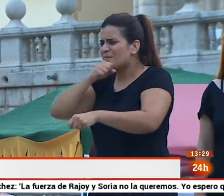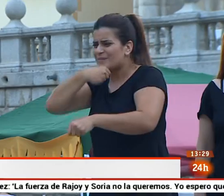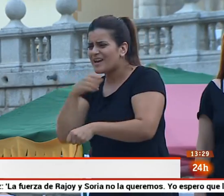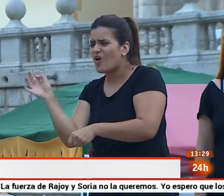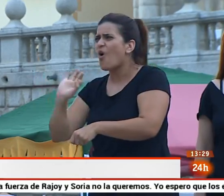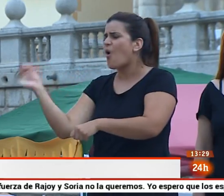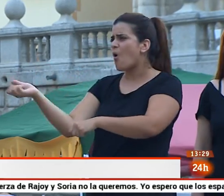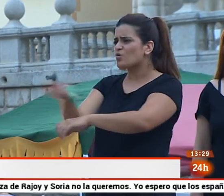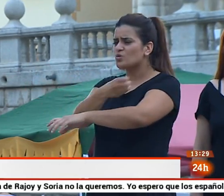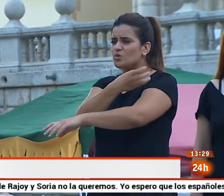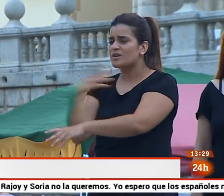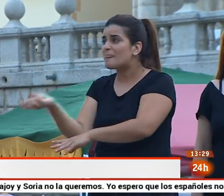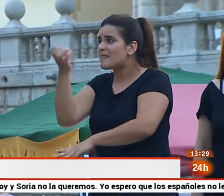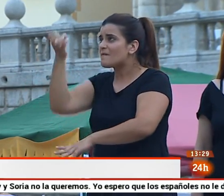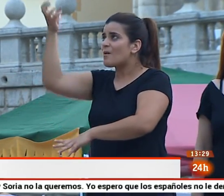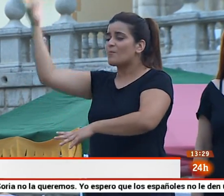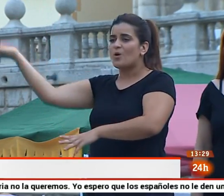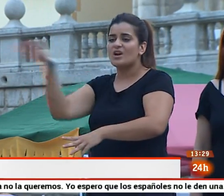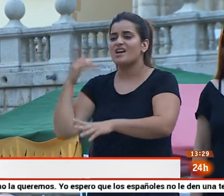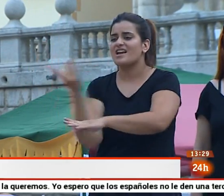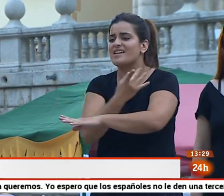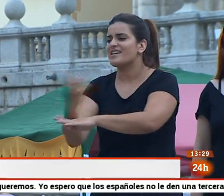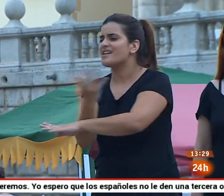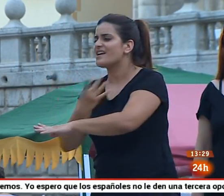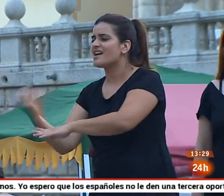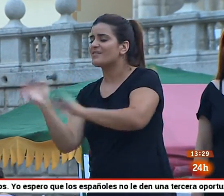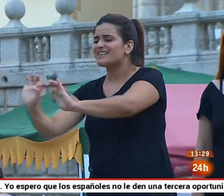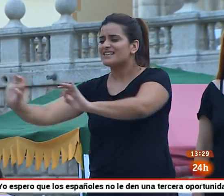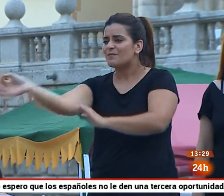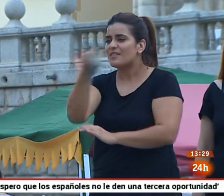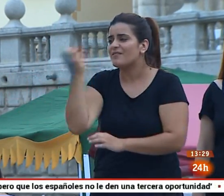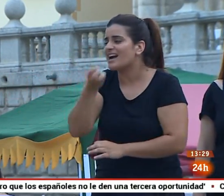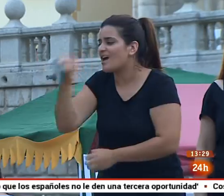únicos. Hierbas infinitas, campos